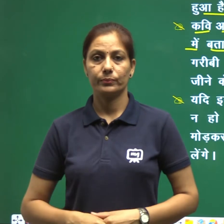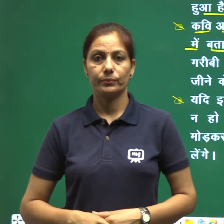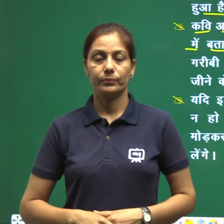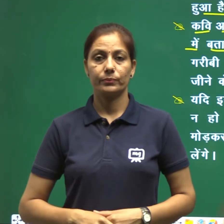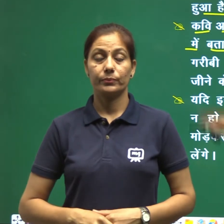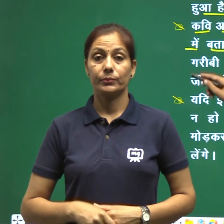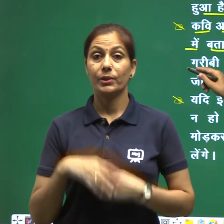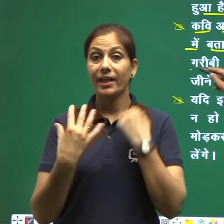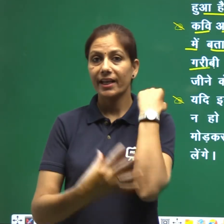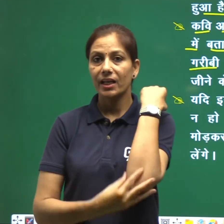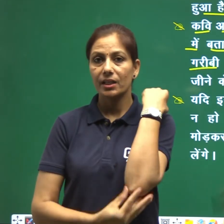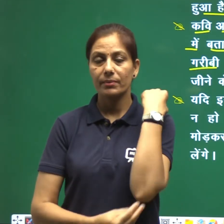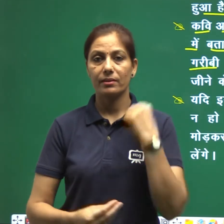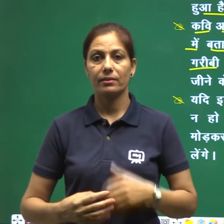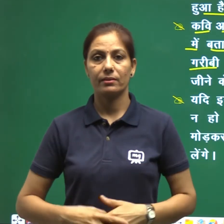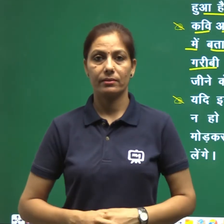गरीबी